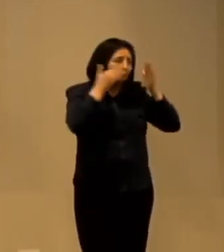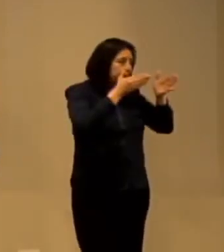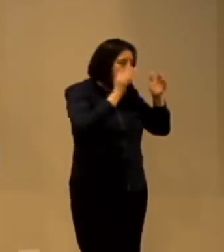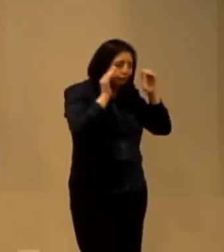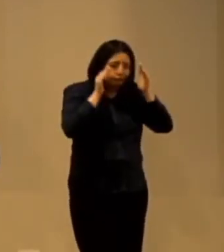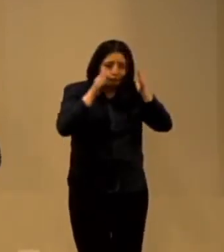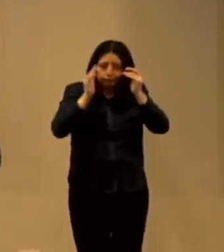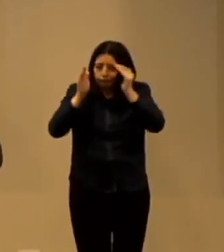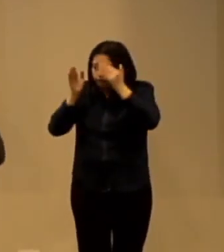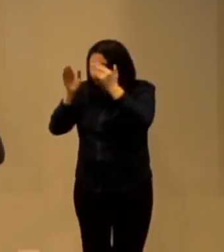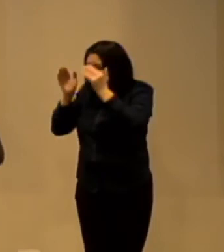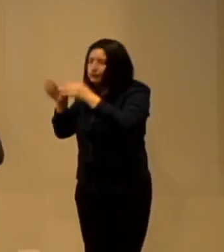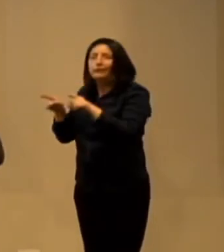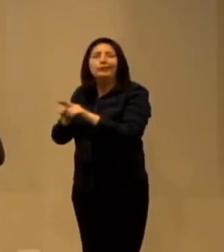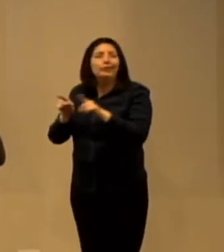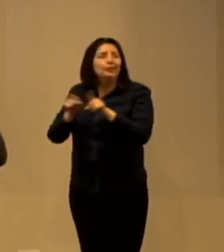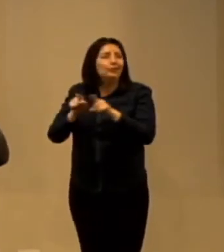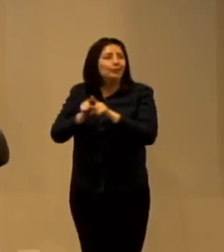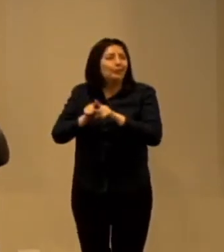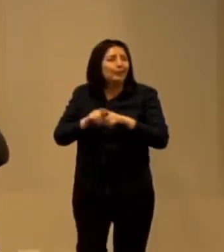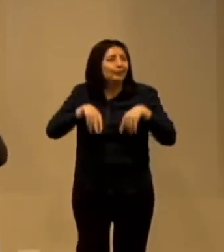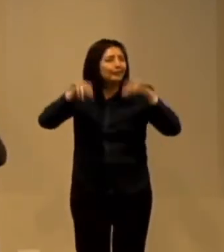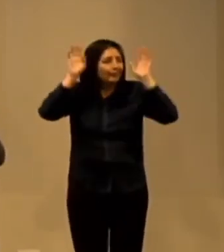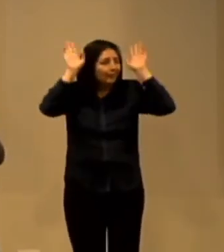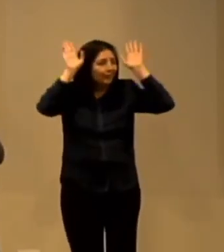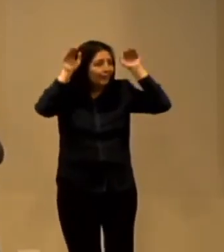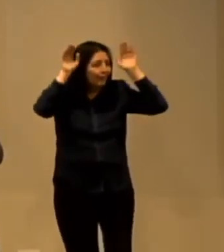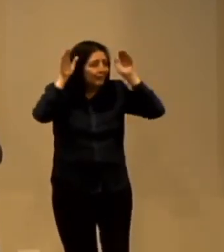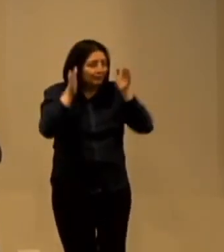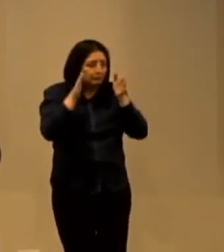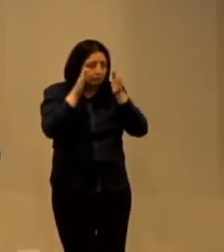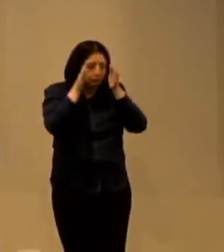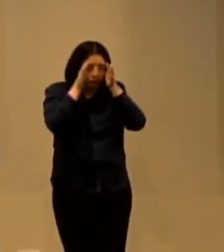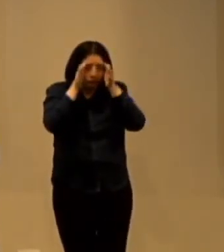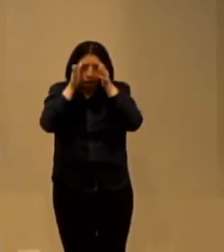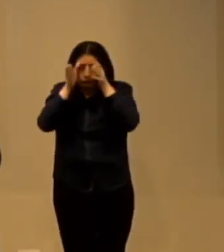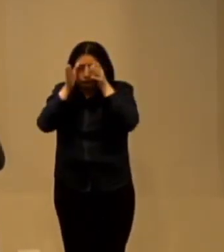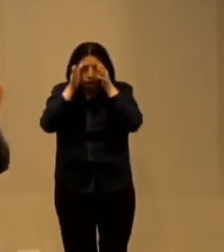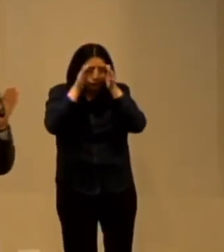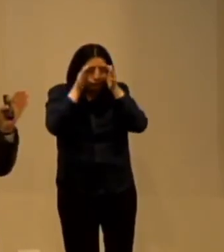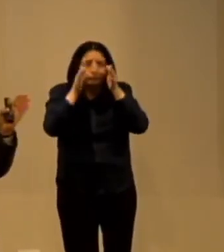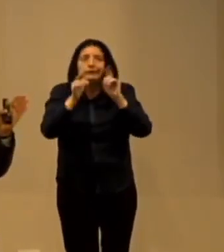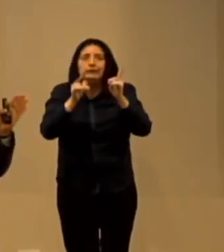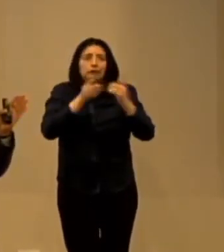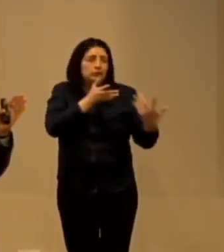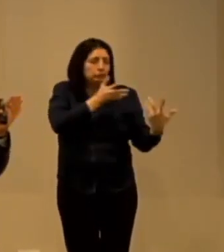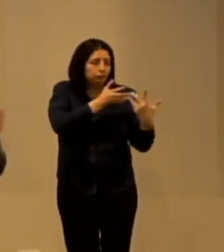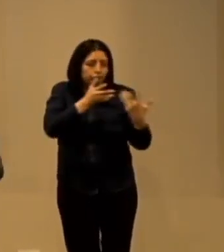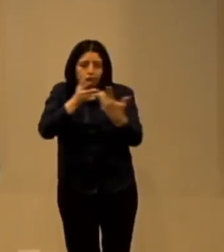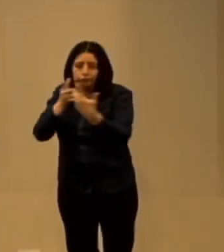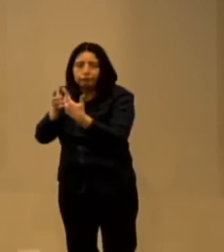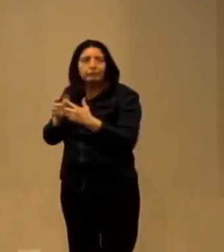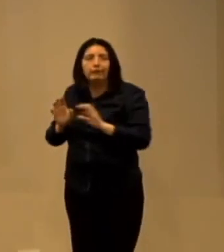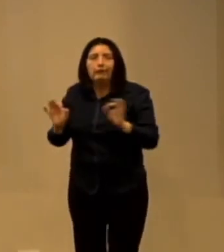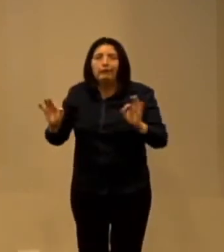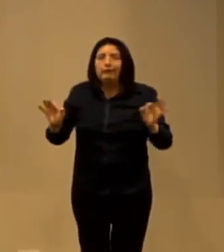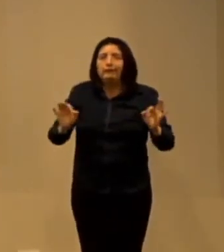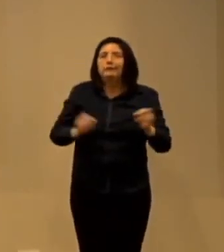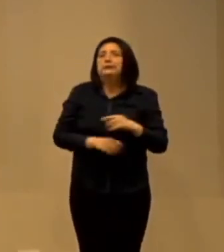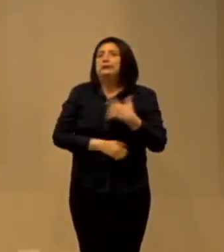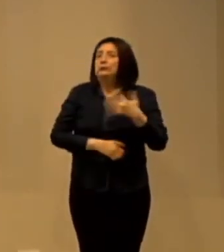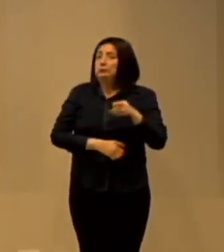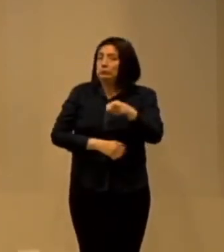estamos como esos protectores de orejeras, ¿no? Mirándonos tubularmente y no nos relacionamos con el resto. Entonces, ese es